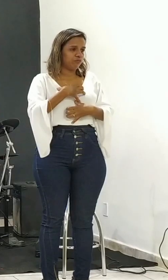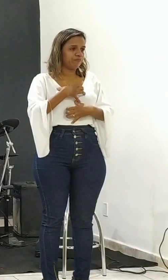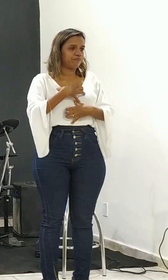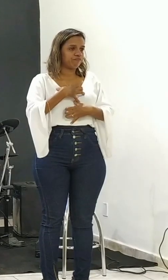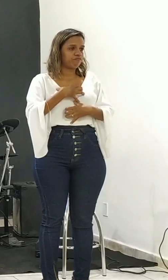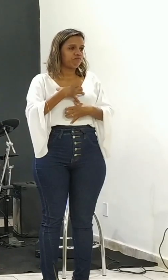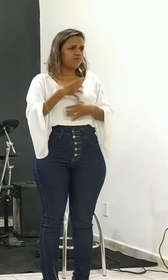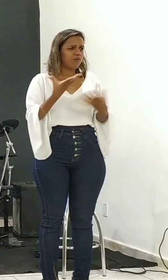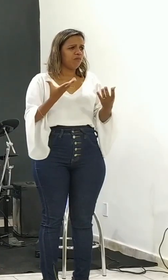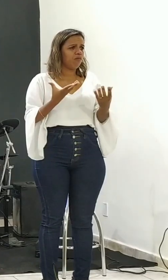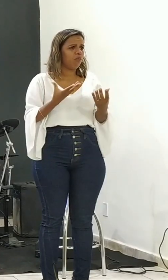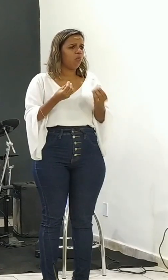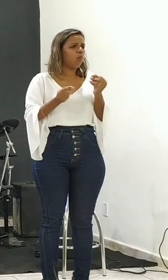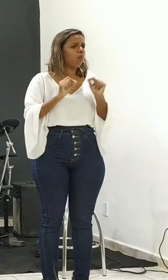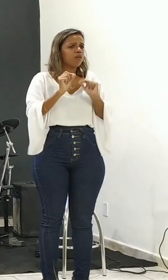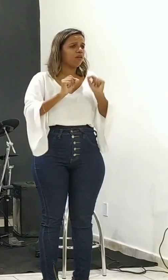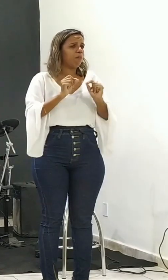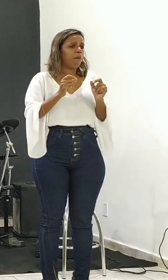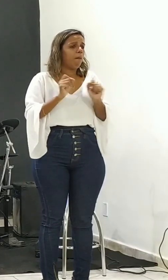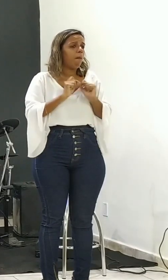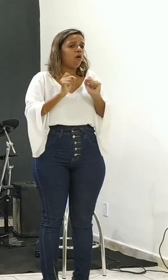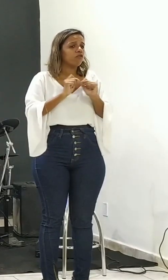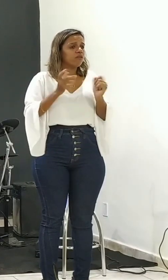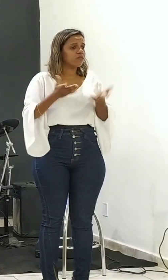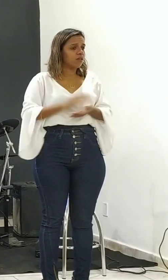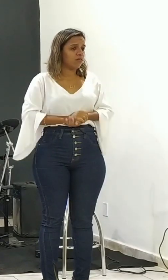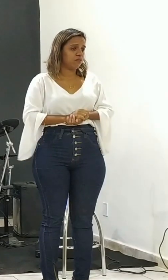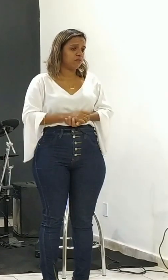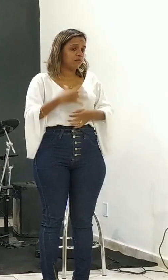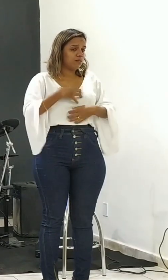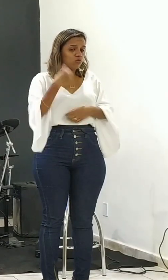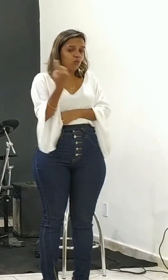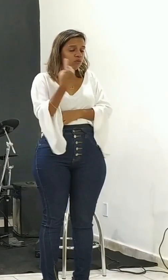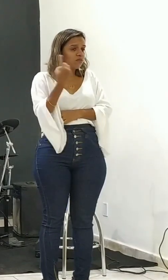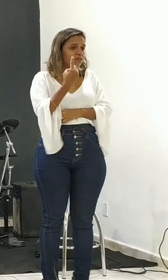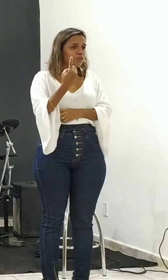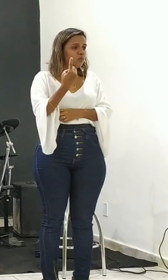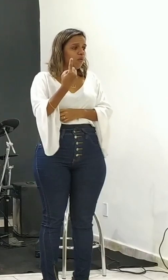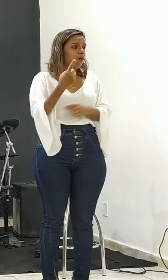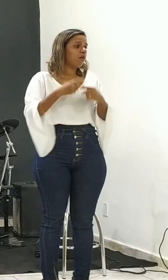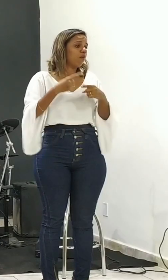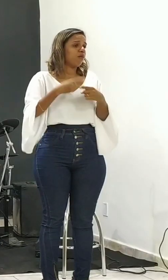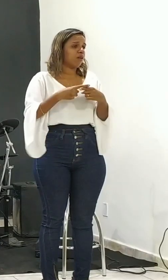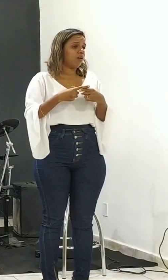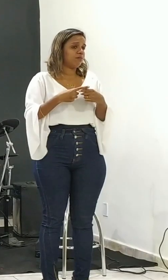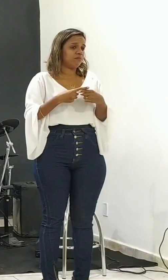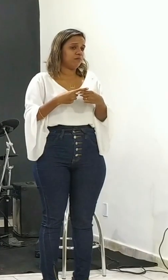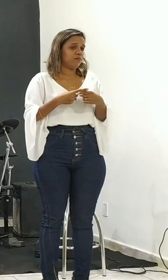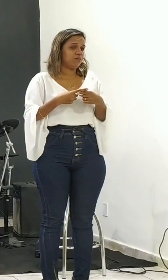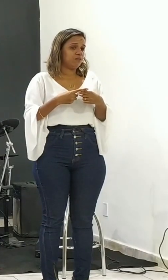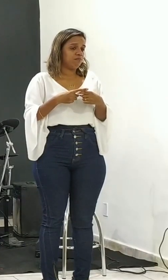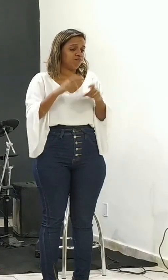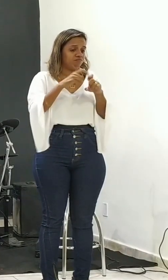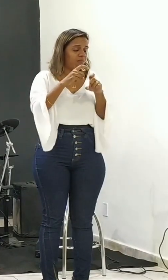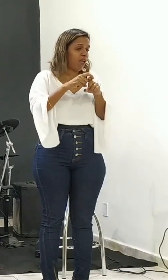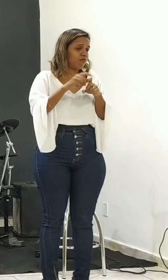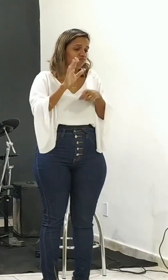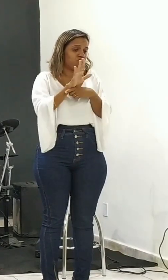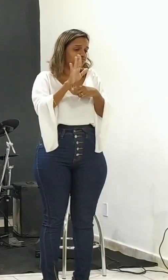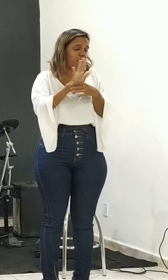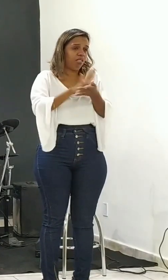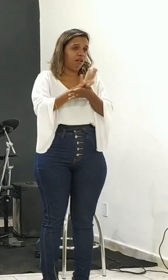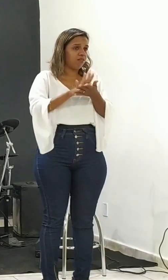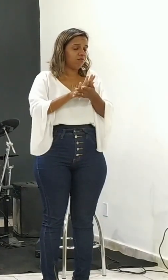fica... O que as pessoas podem fazer? Por isso a gente se sente só. O que podiam fazer foi feito. Sedou,